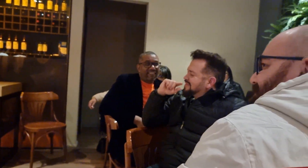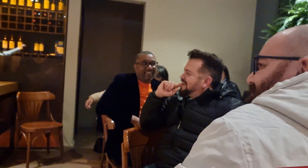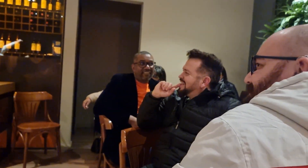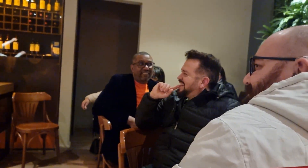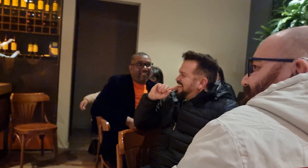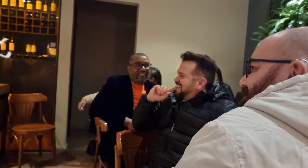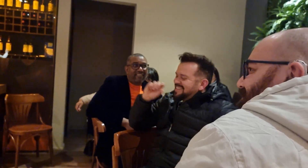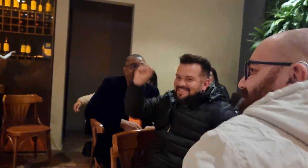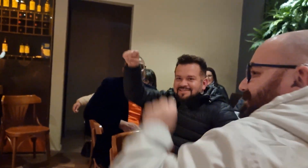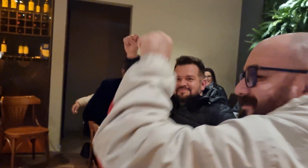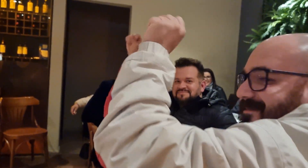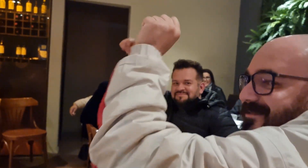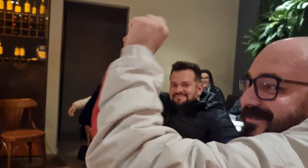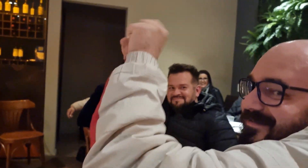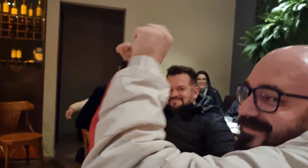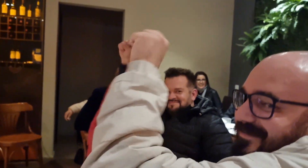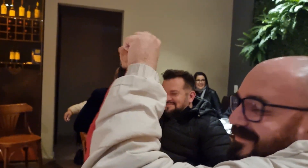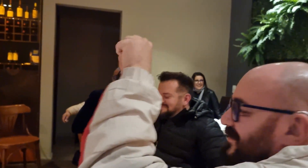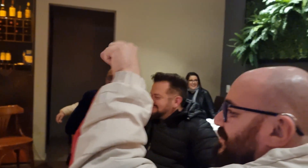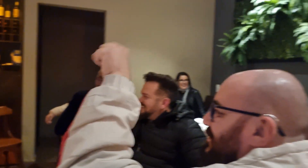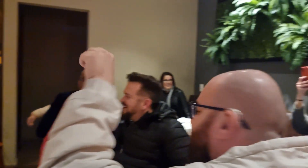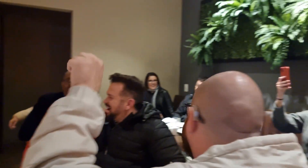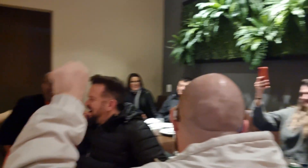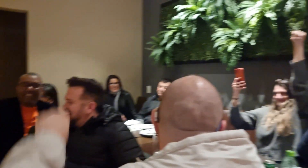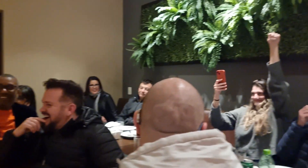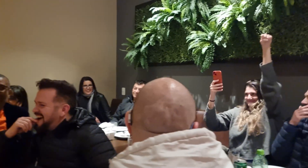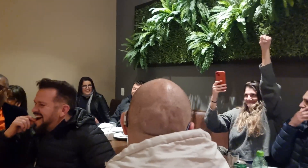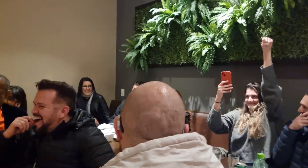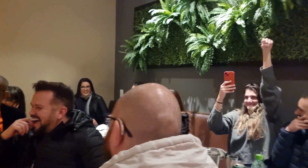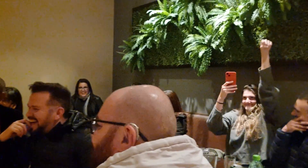Eles entenderam, ó. Sim, entendemos.